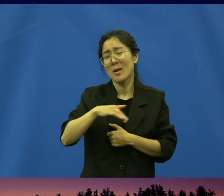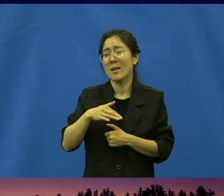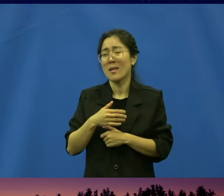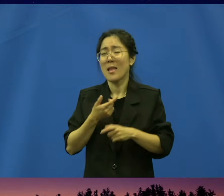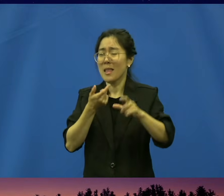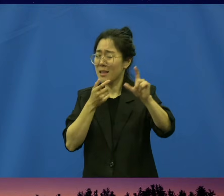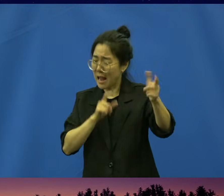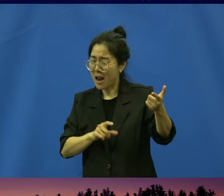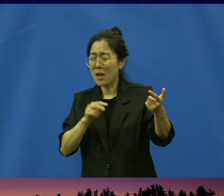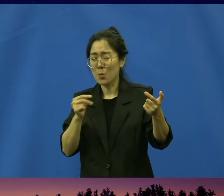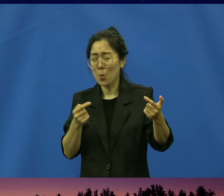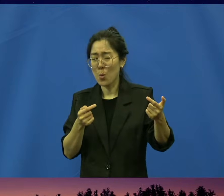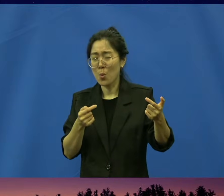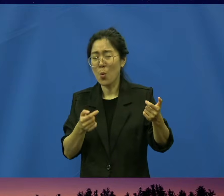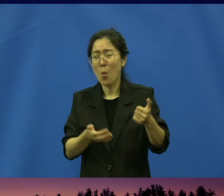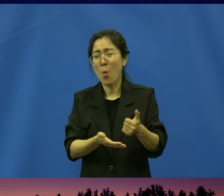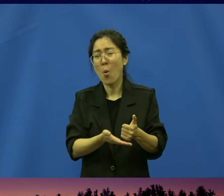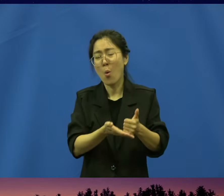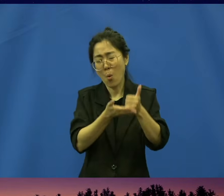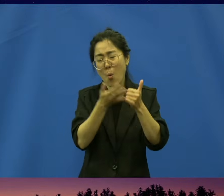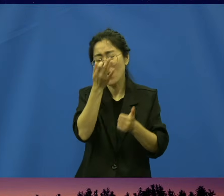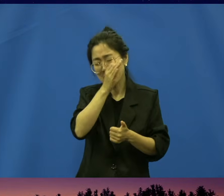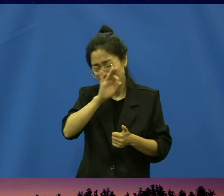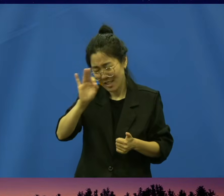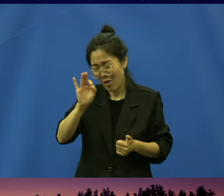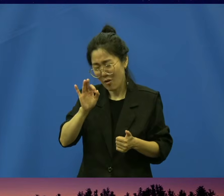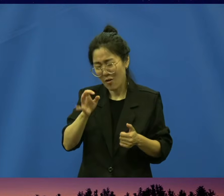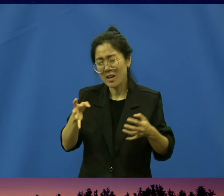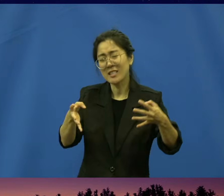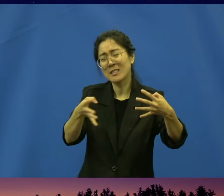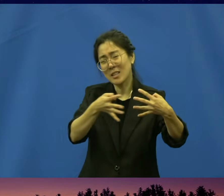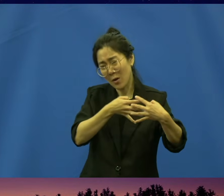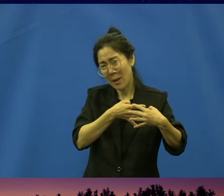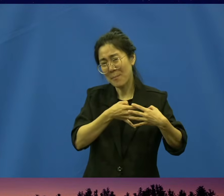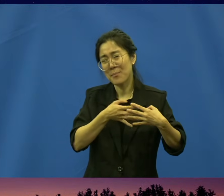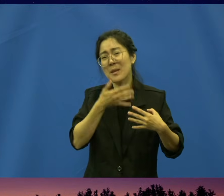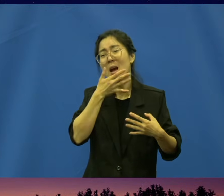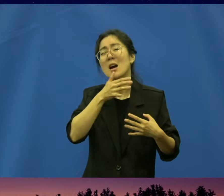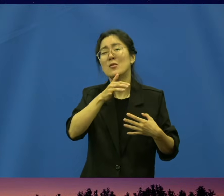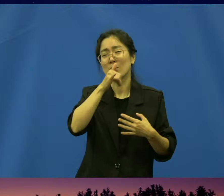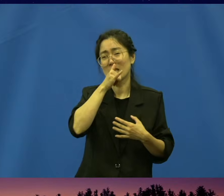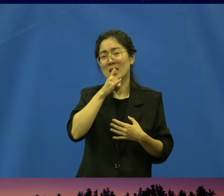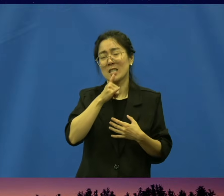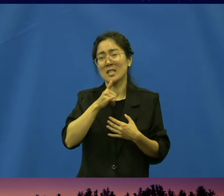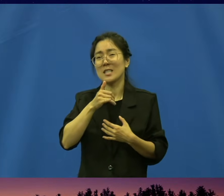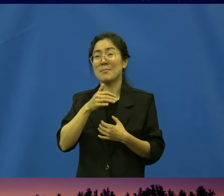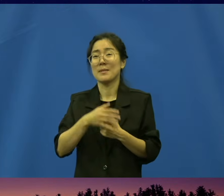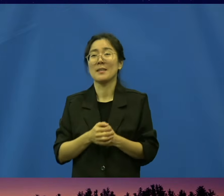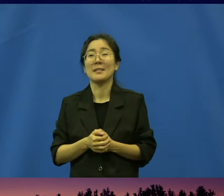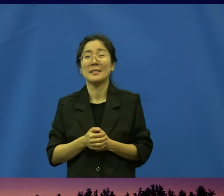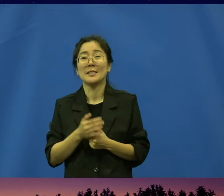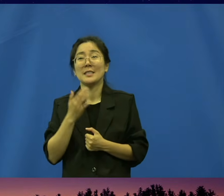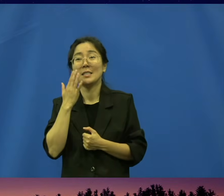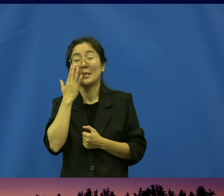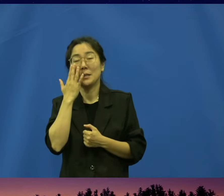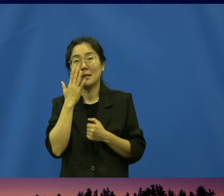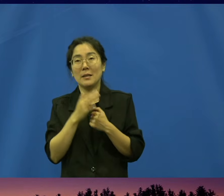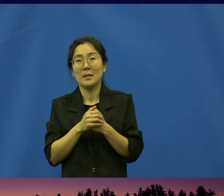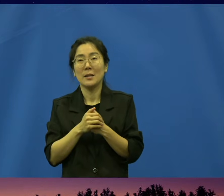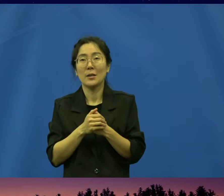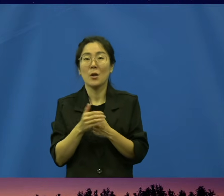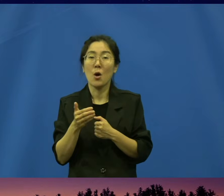달라도 존중하는 마음을 갖는 것, 하나됨을 경험하게 될 것입니다. 여러분 어느